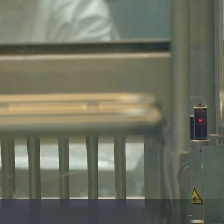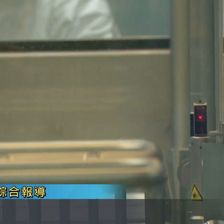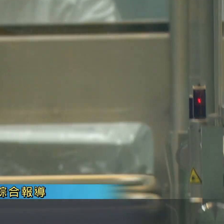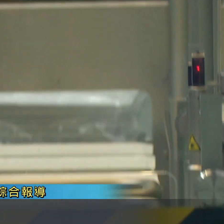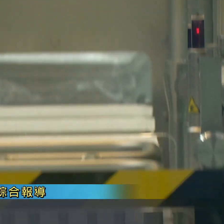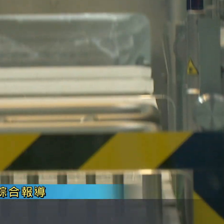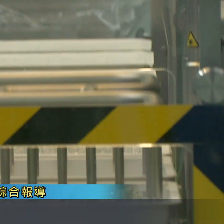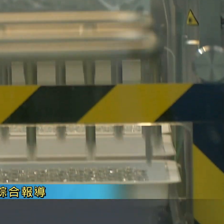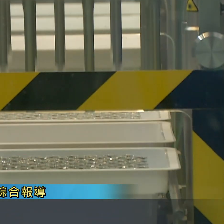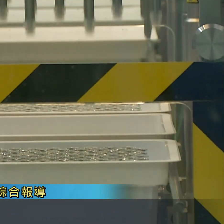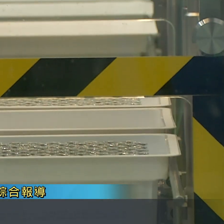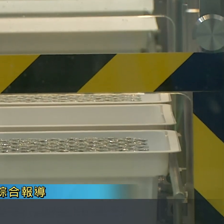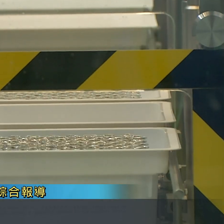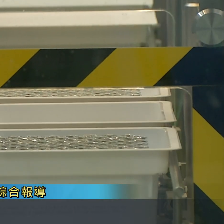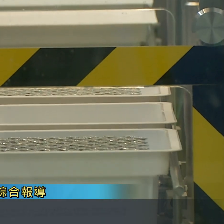朱凤智、钟建刚综合报道。